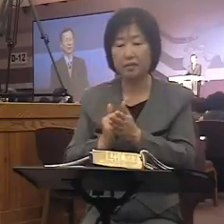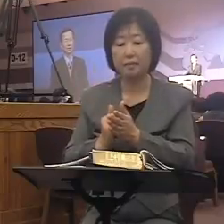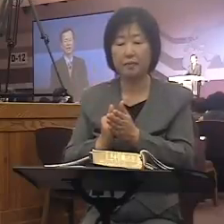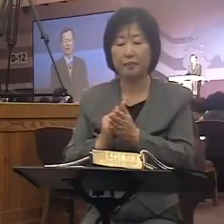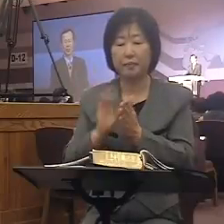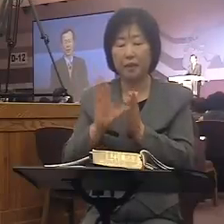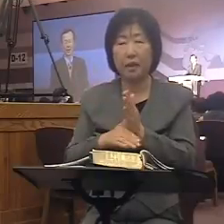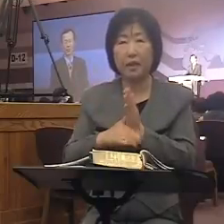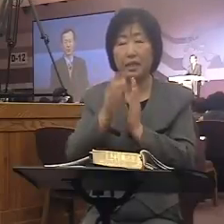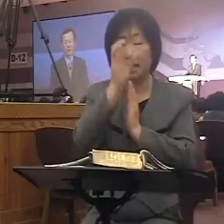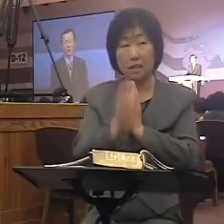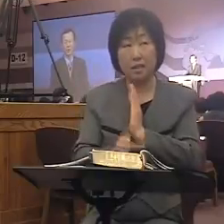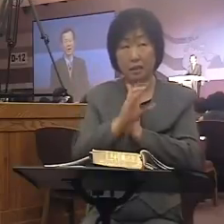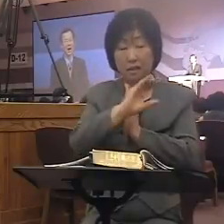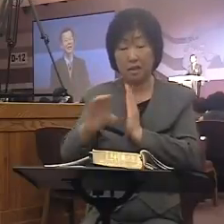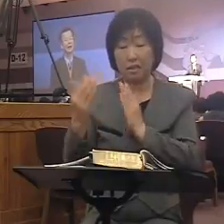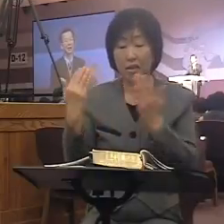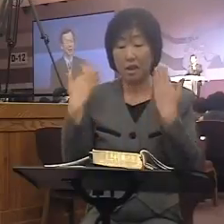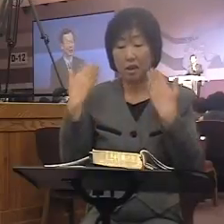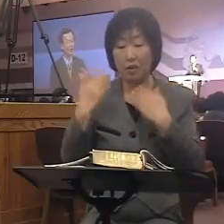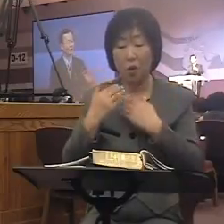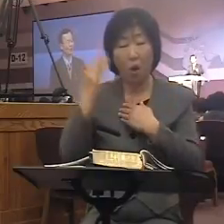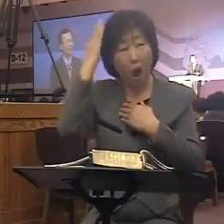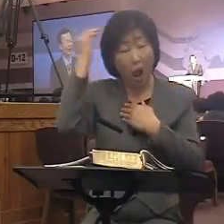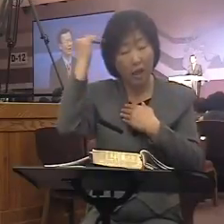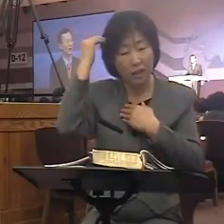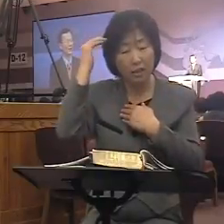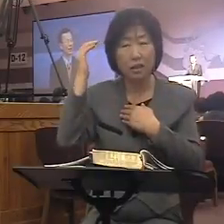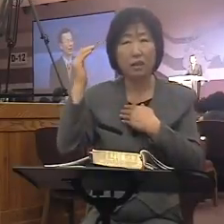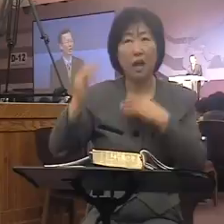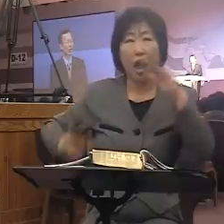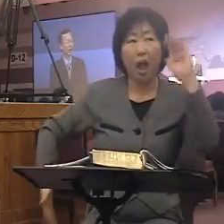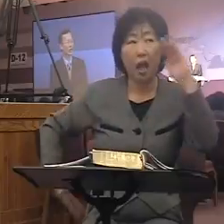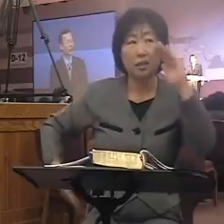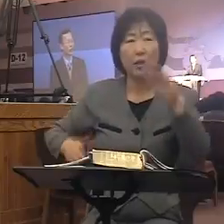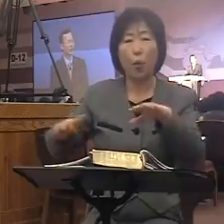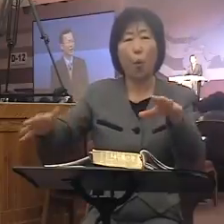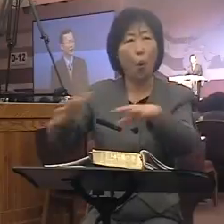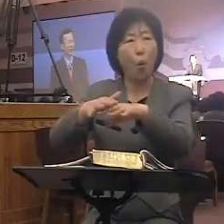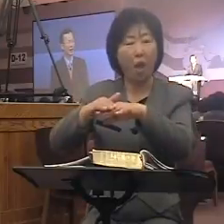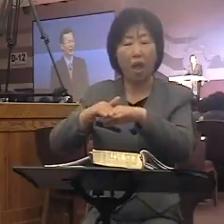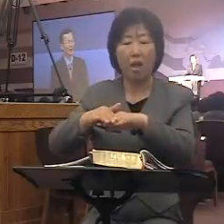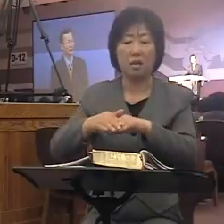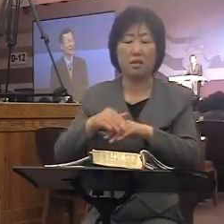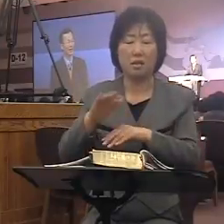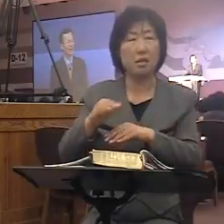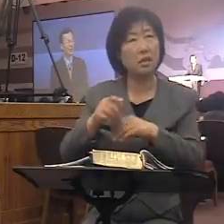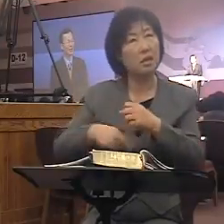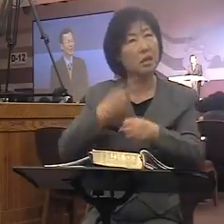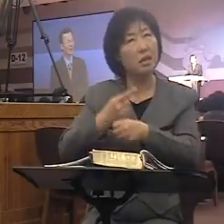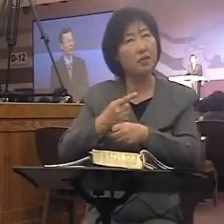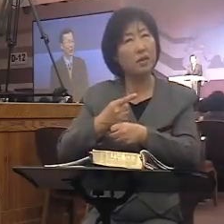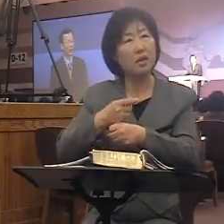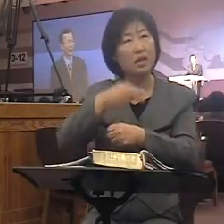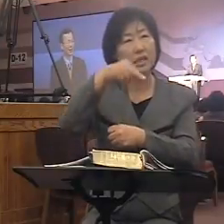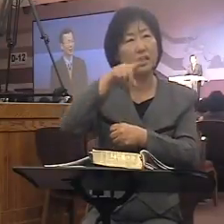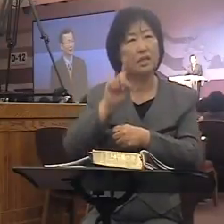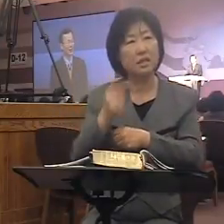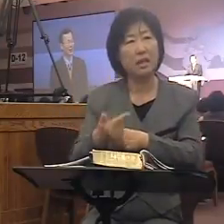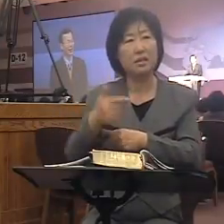우리 다녔던 신학교의 한인 학생회에서 이제 1년에 한 두어 차례 산상